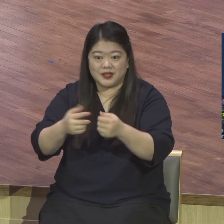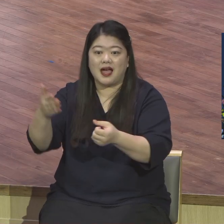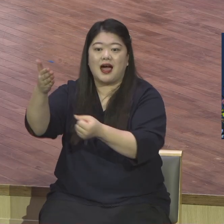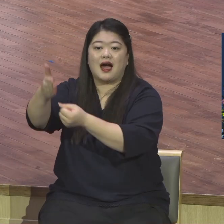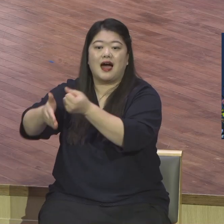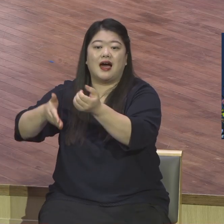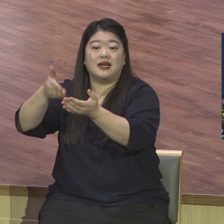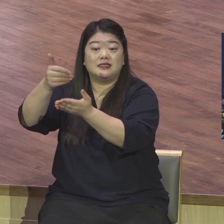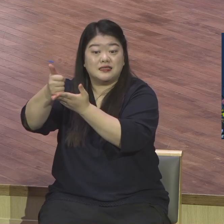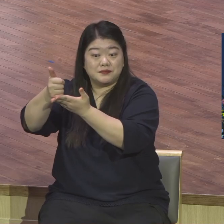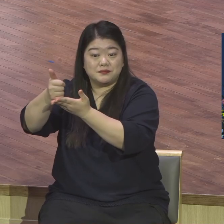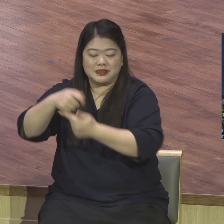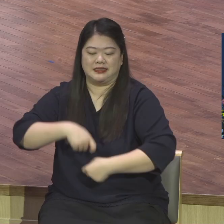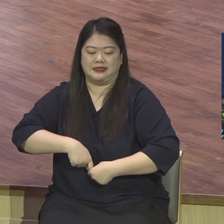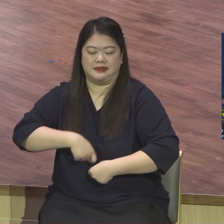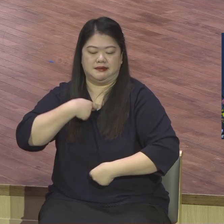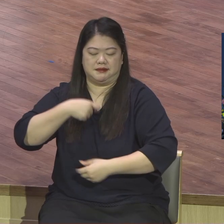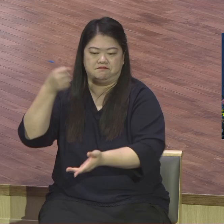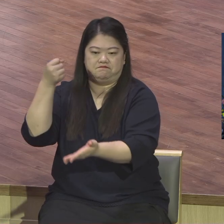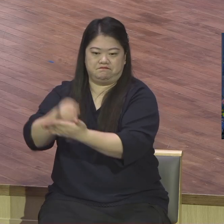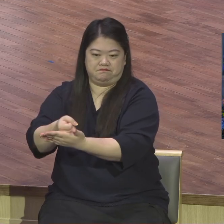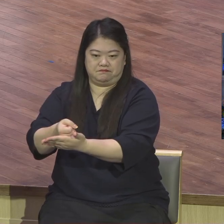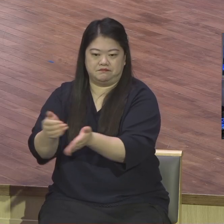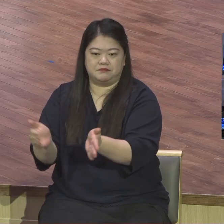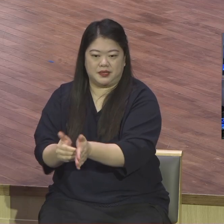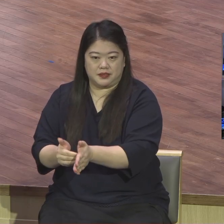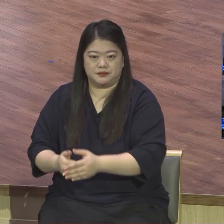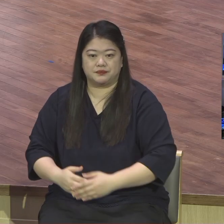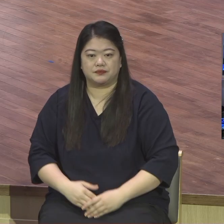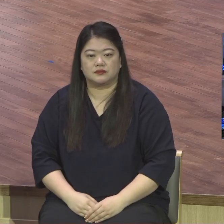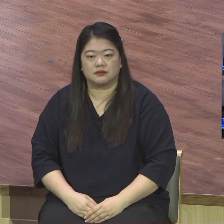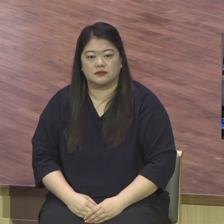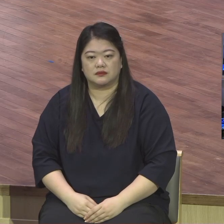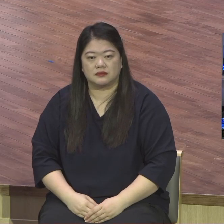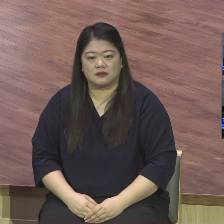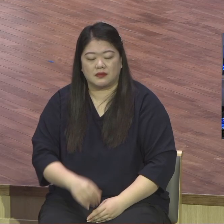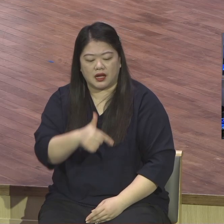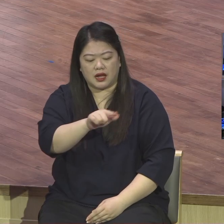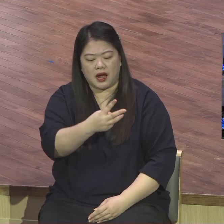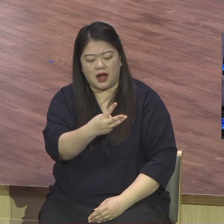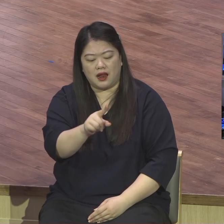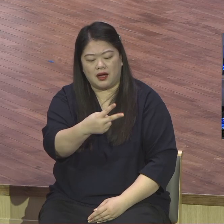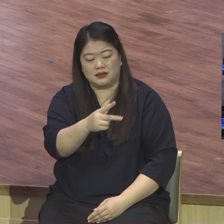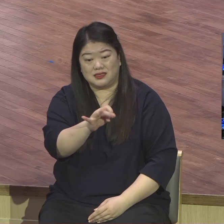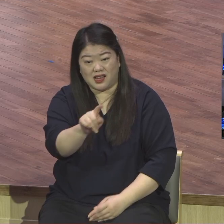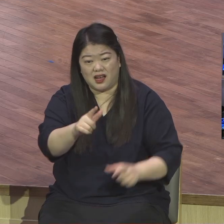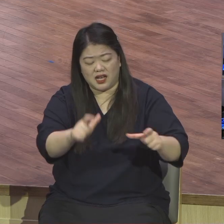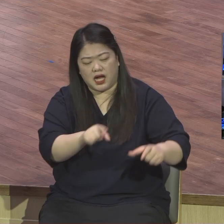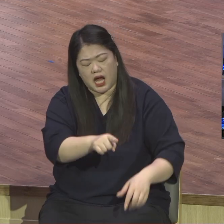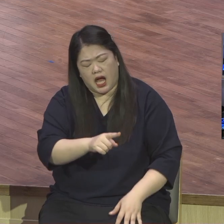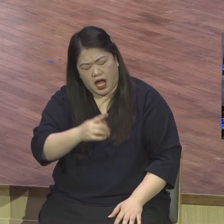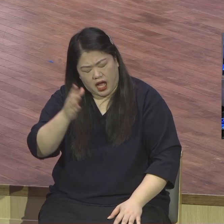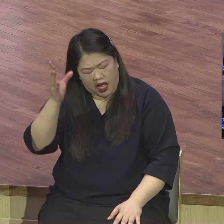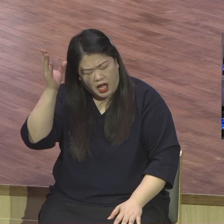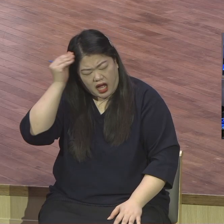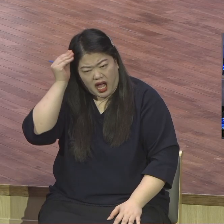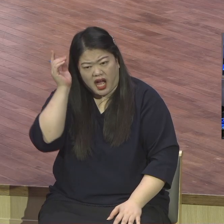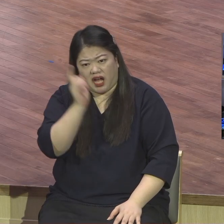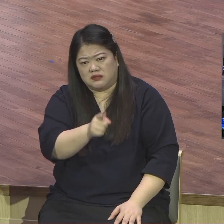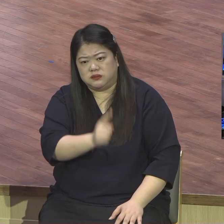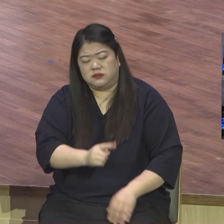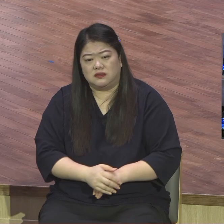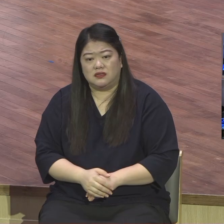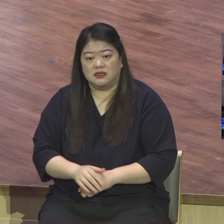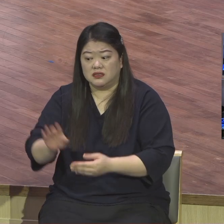정하신 의입니다. 1절 봅니다. 어리석도다 갈라디아 사람들아, 예수 그리스도께서 십자에 못 박히신 것이